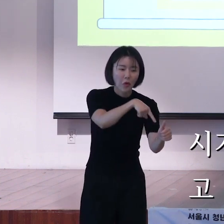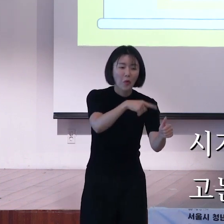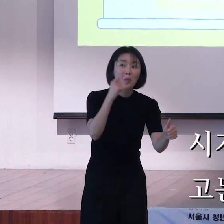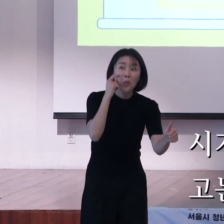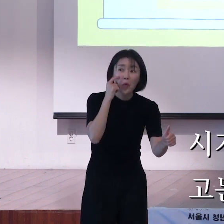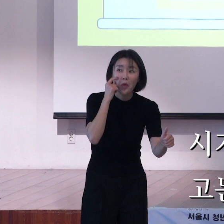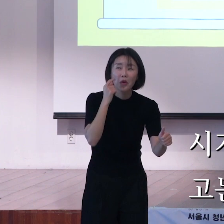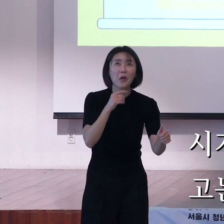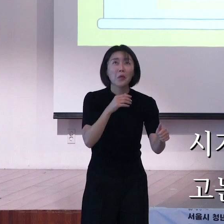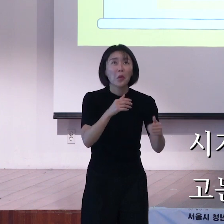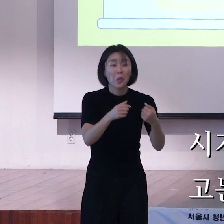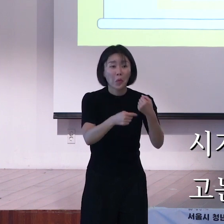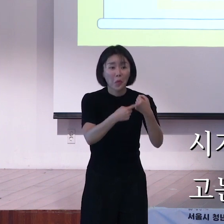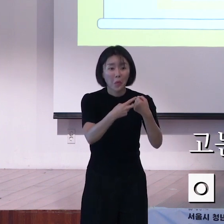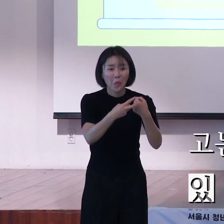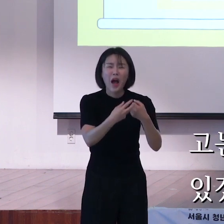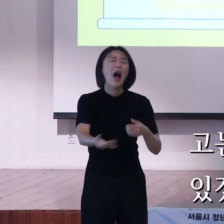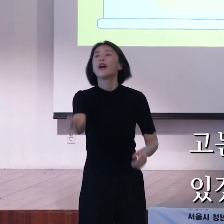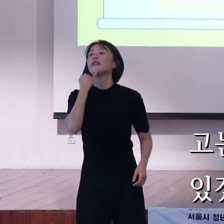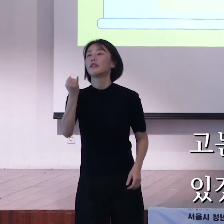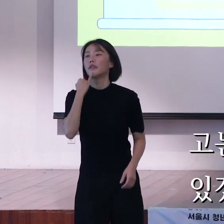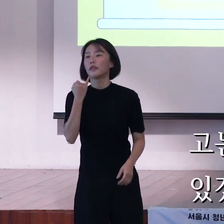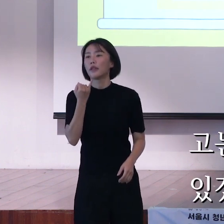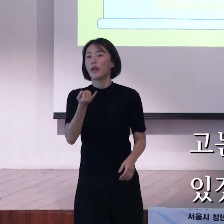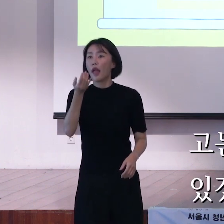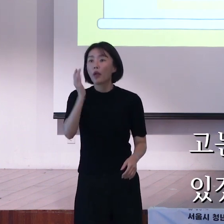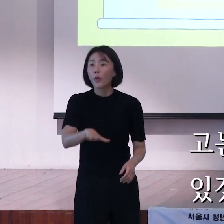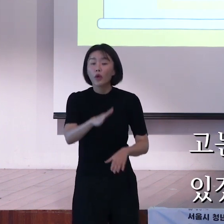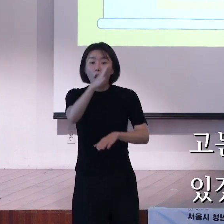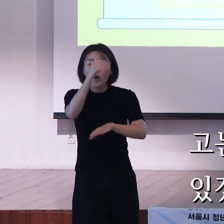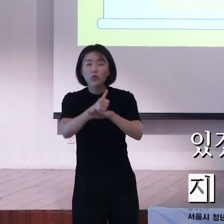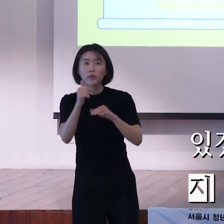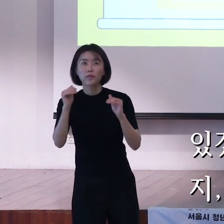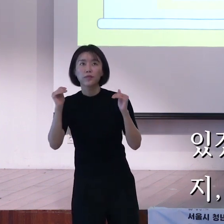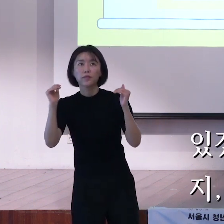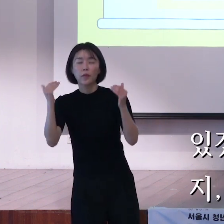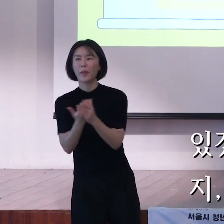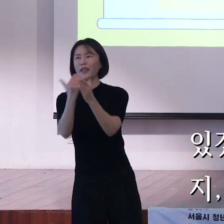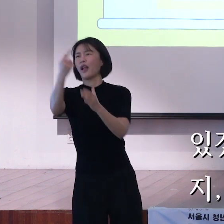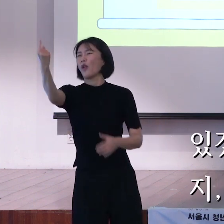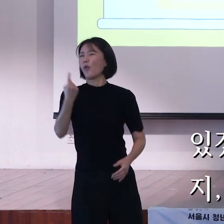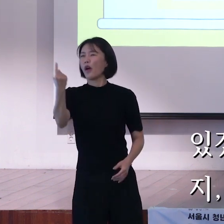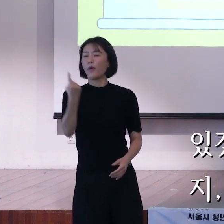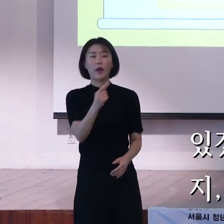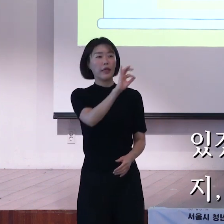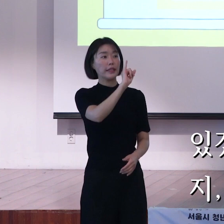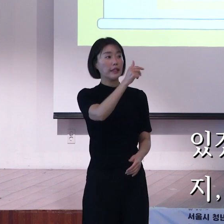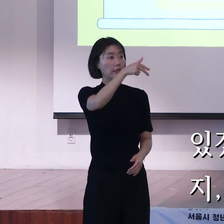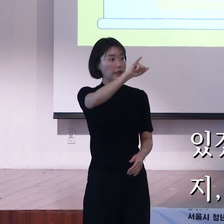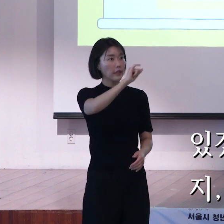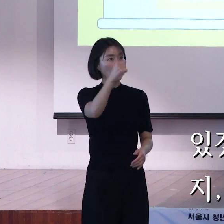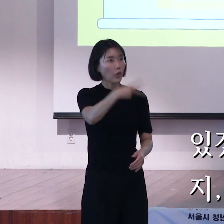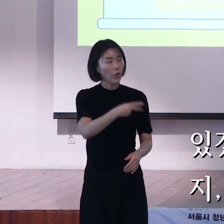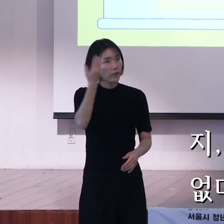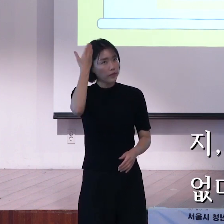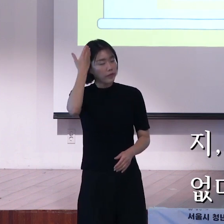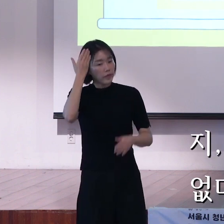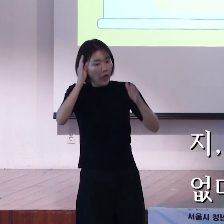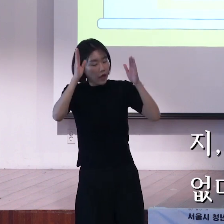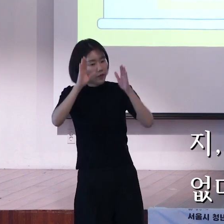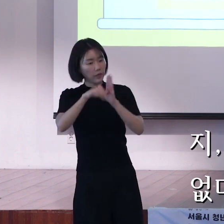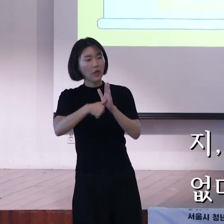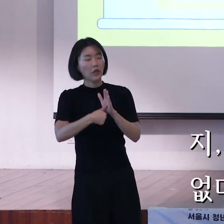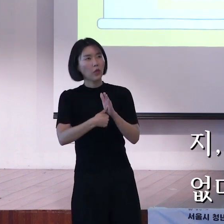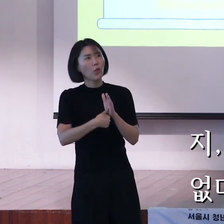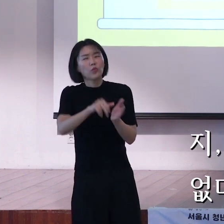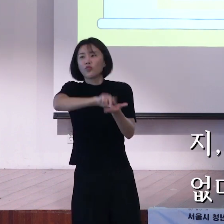좀 있겠지만 그래도 지능, 인지, 언어 발달에는 문제가 없다라는